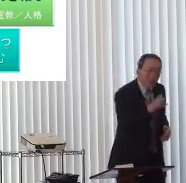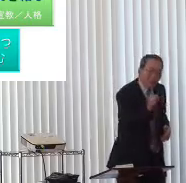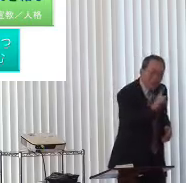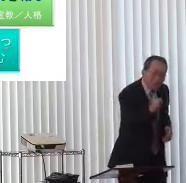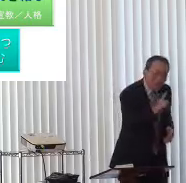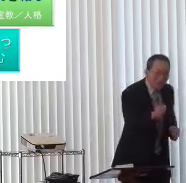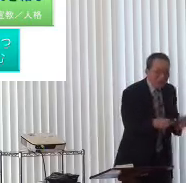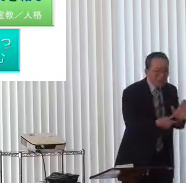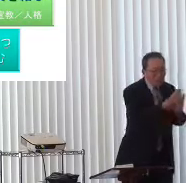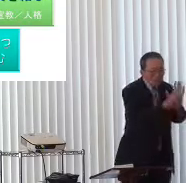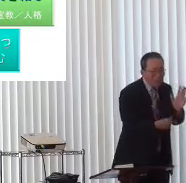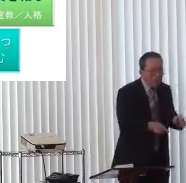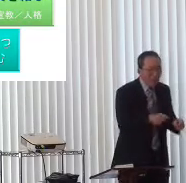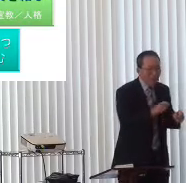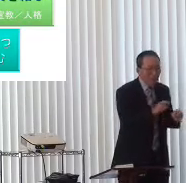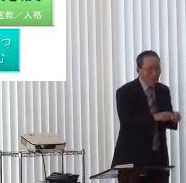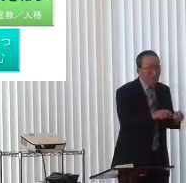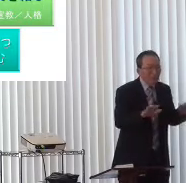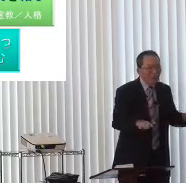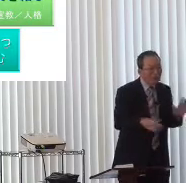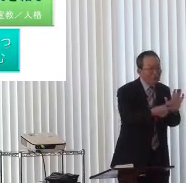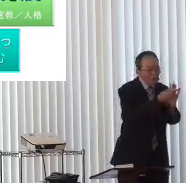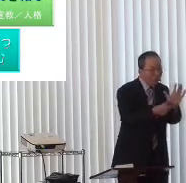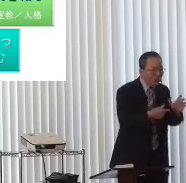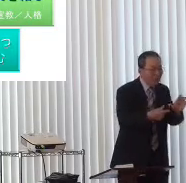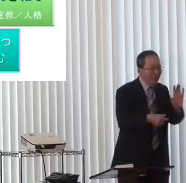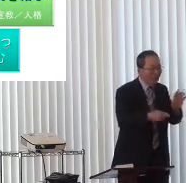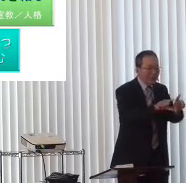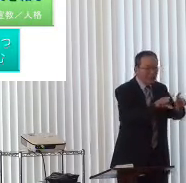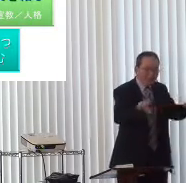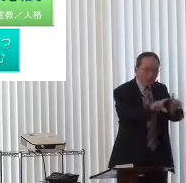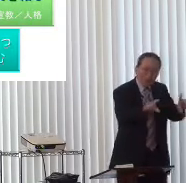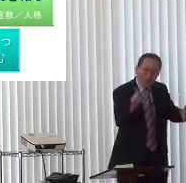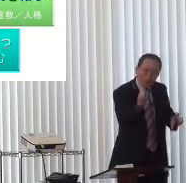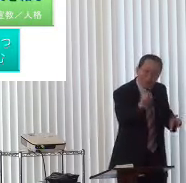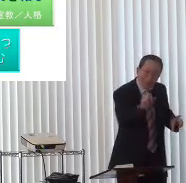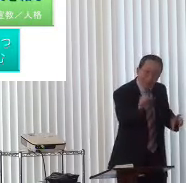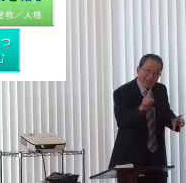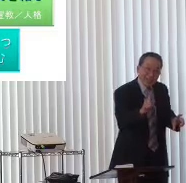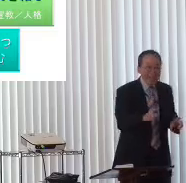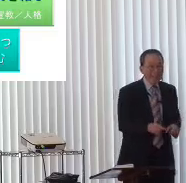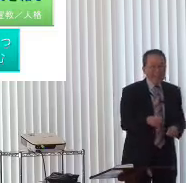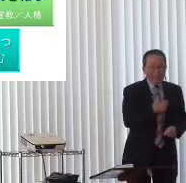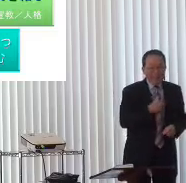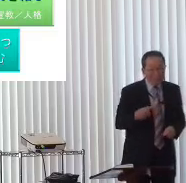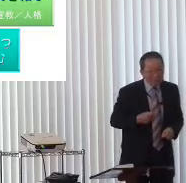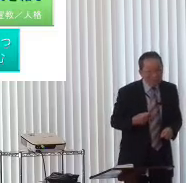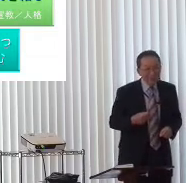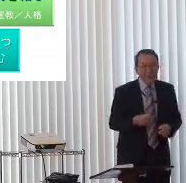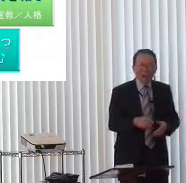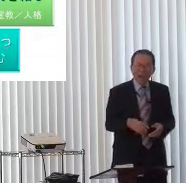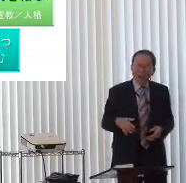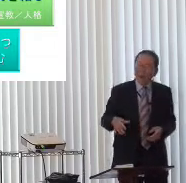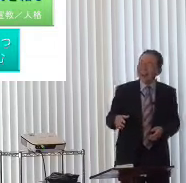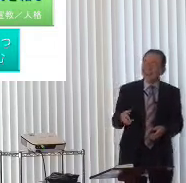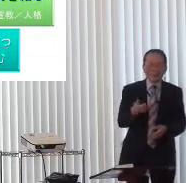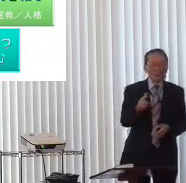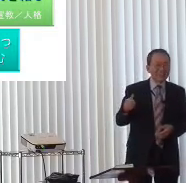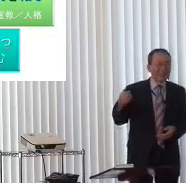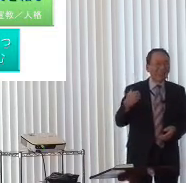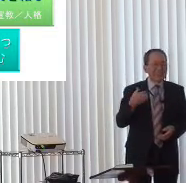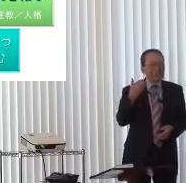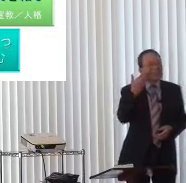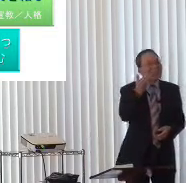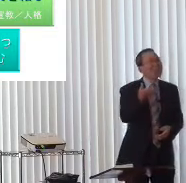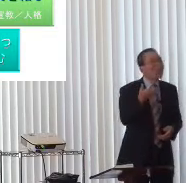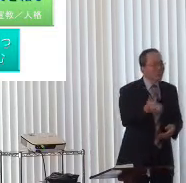したかと、今年の目標、今年のテーマ、皆さんいかがでしたか、ああそんなことあったなと、